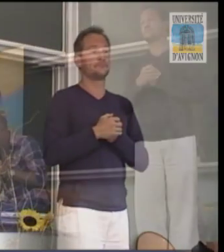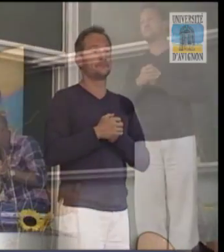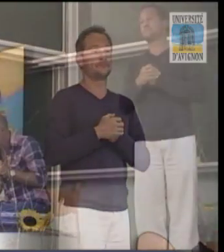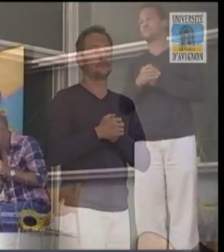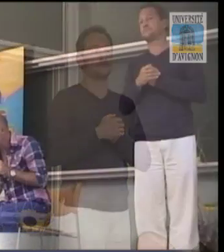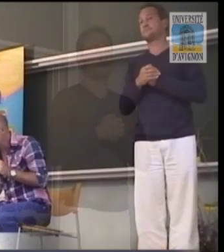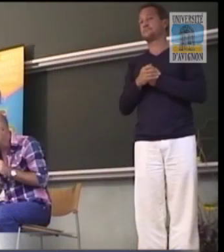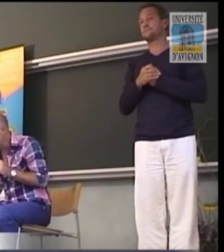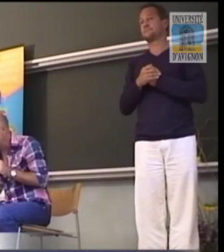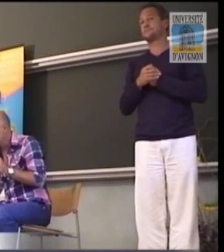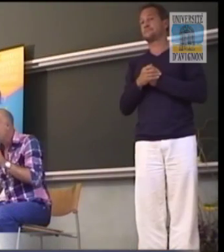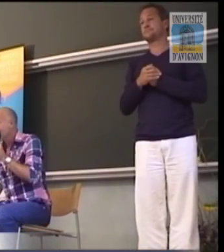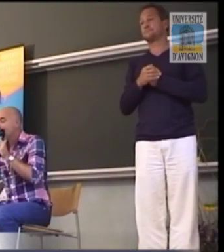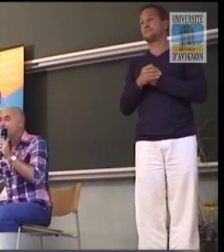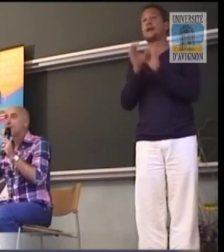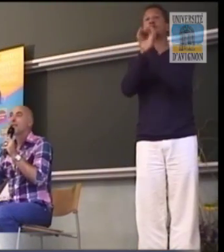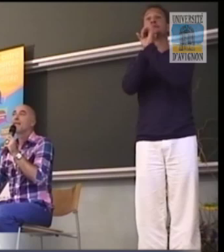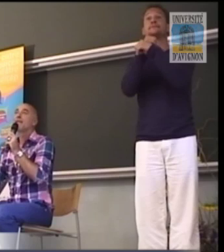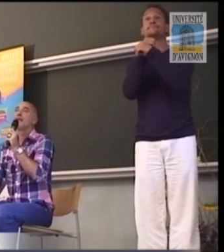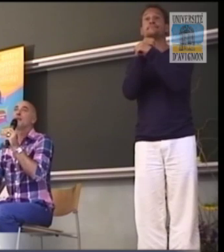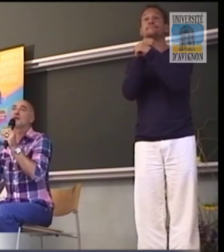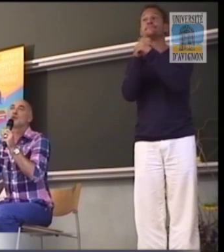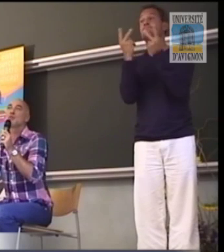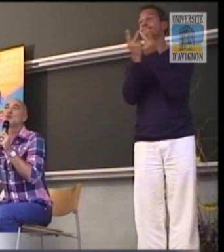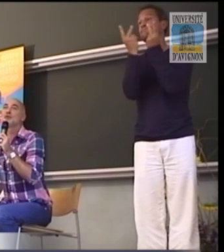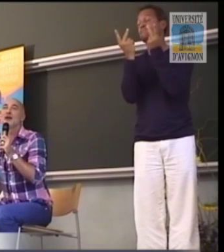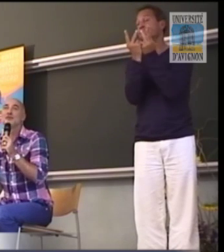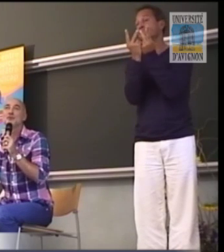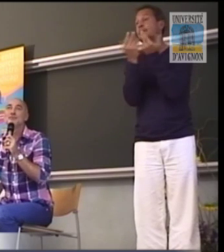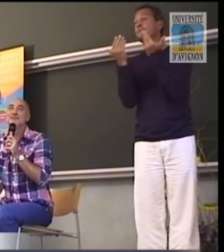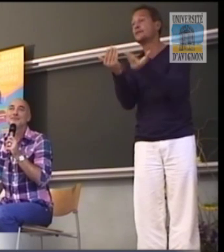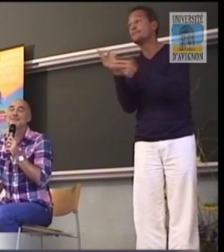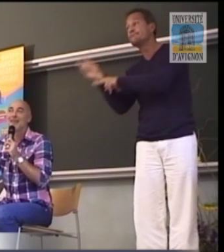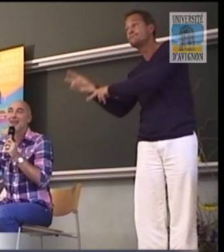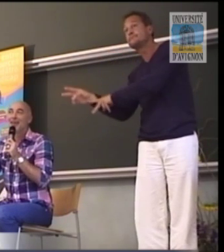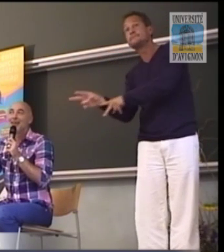parler de ce jardin secret. Et maintenant, je me tourne vers vous.